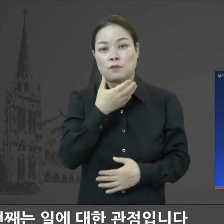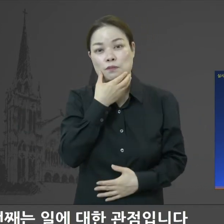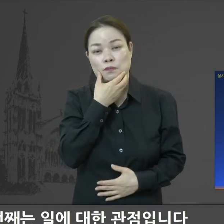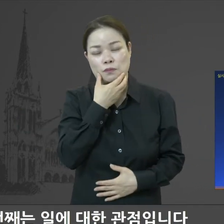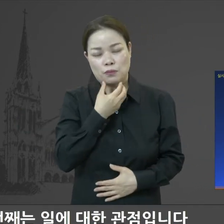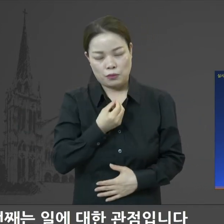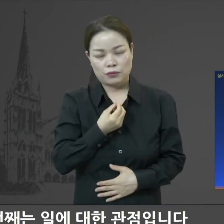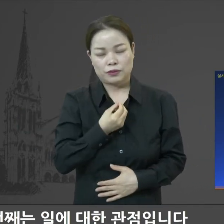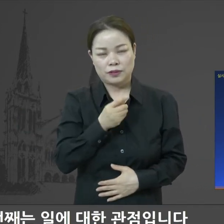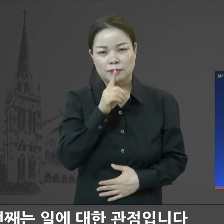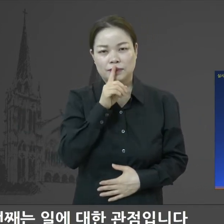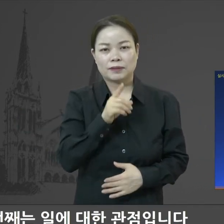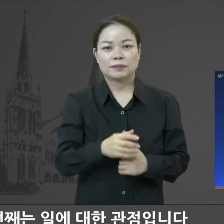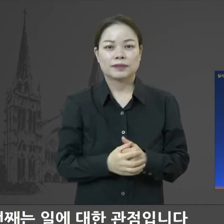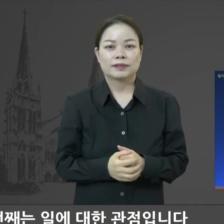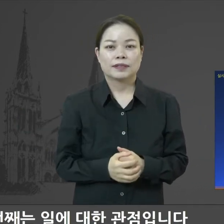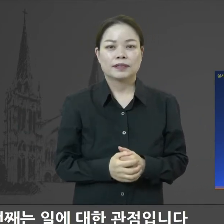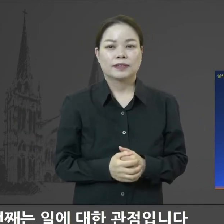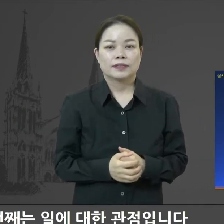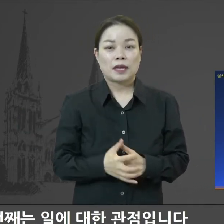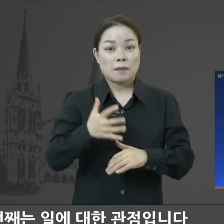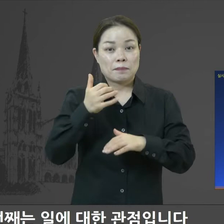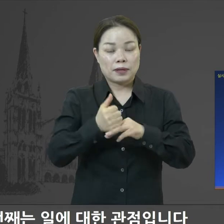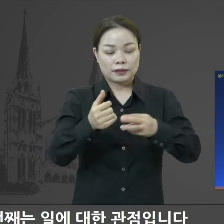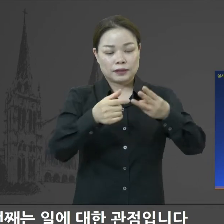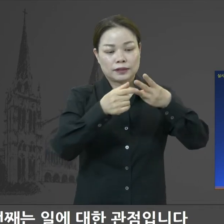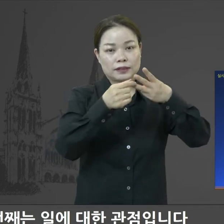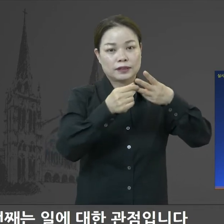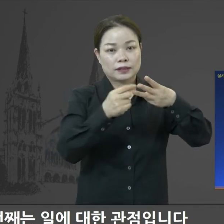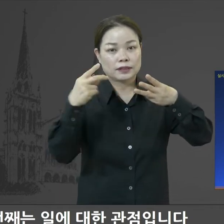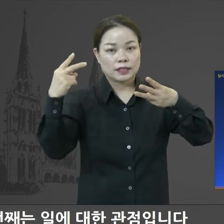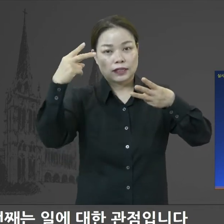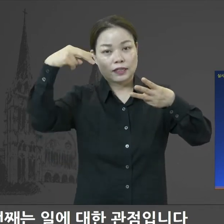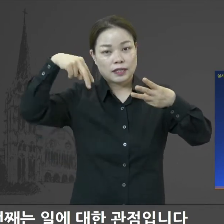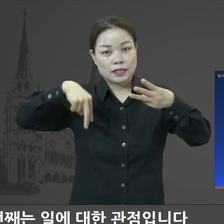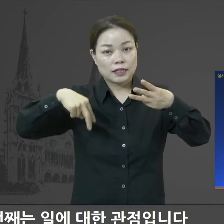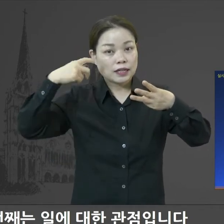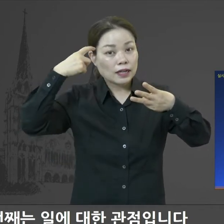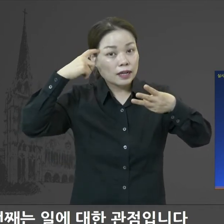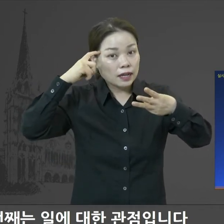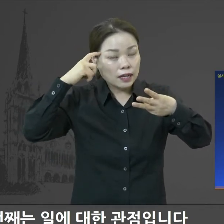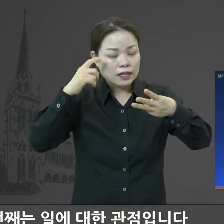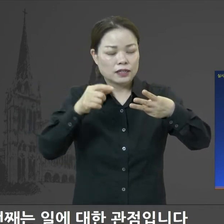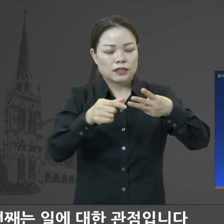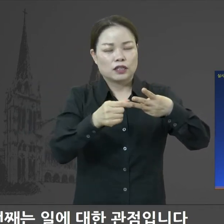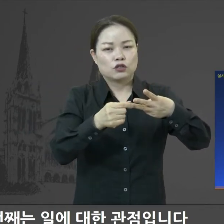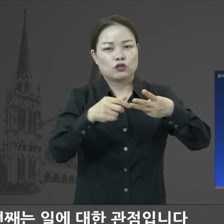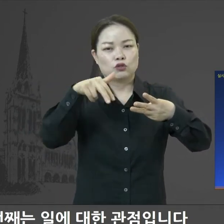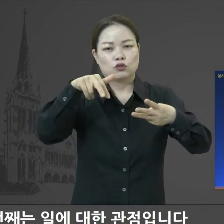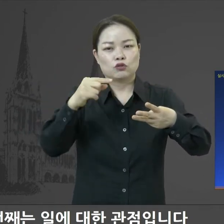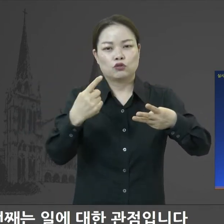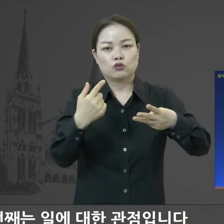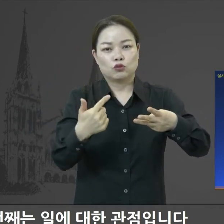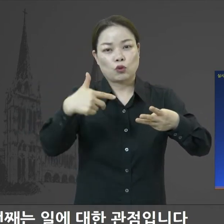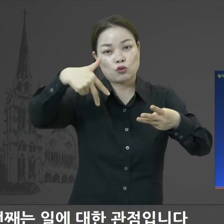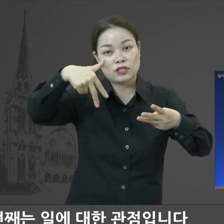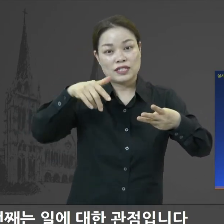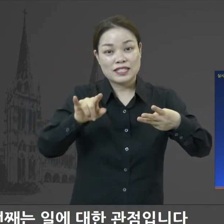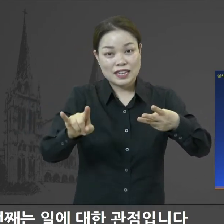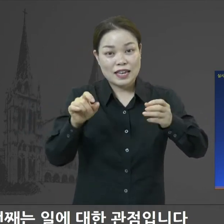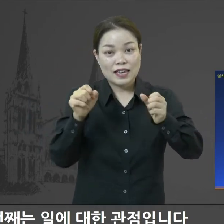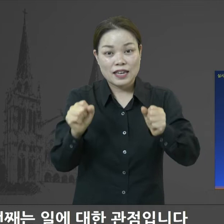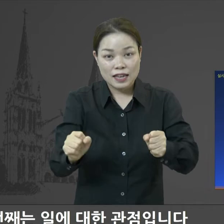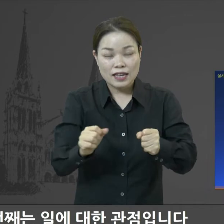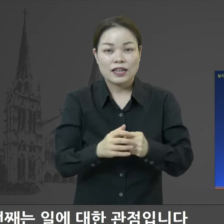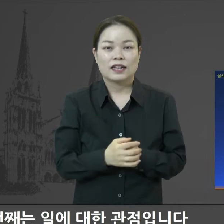복이라고 생각합니다. 마지막 세 번째 관점이 있는데 그것은 어떤 관점이냐면 존재의 관점입니다. 다시